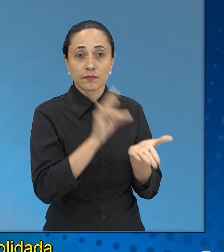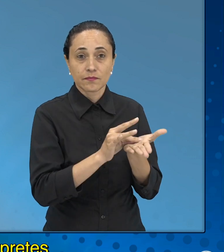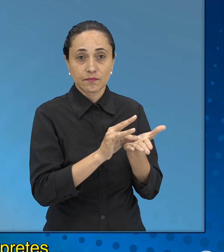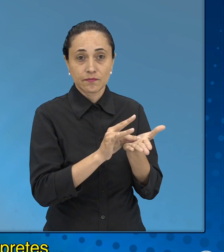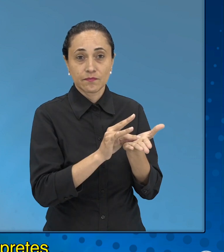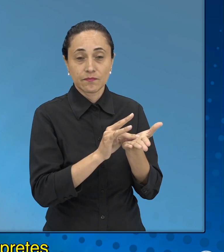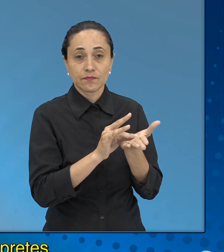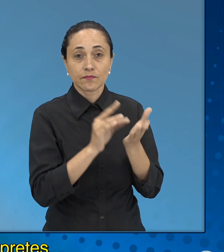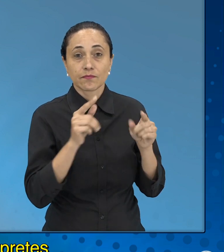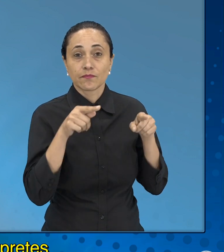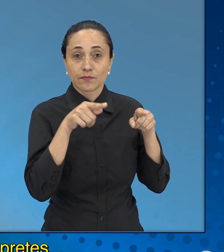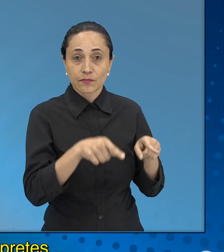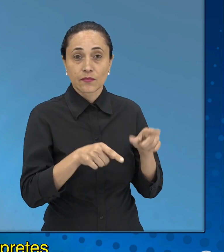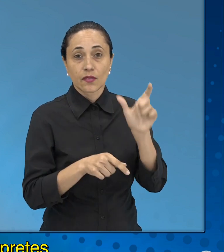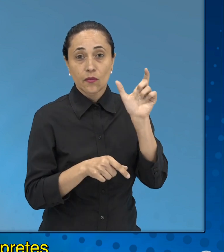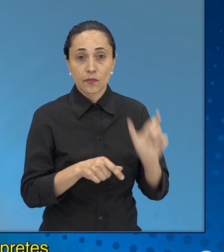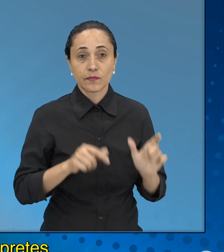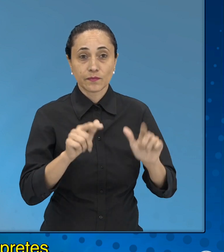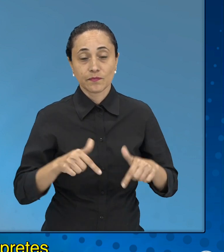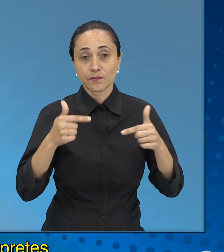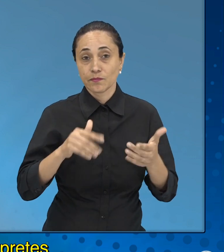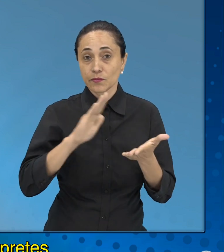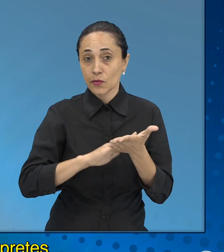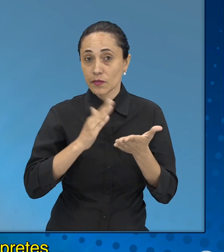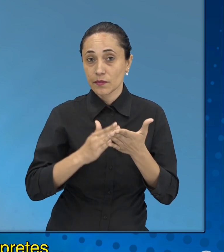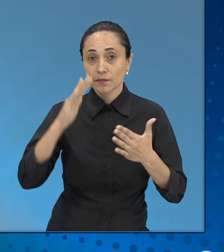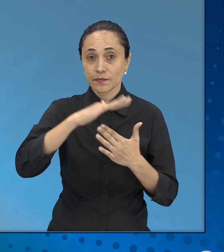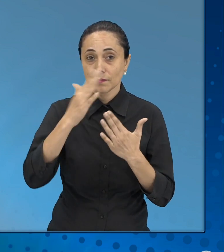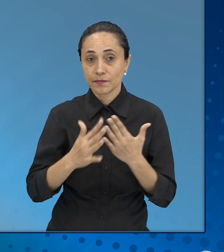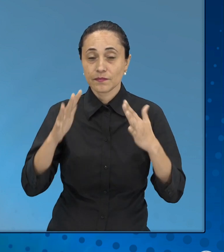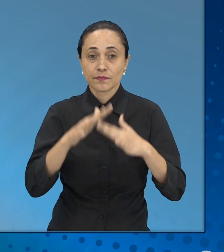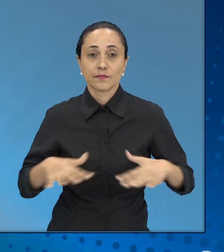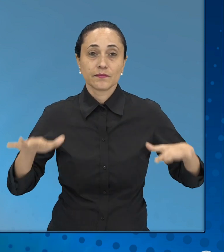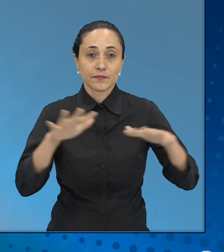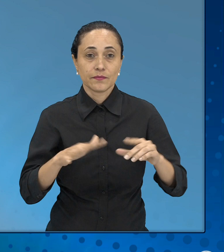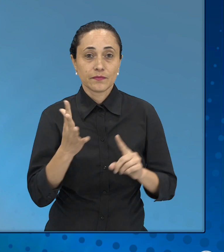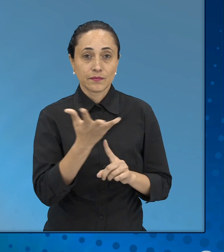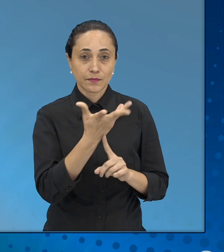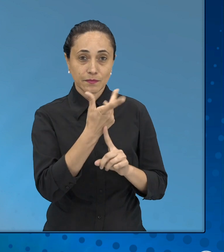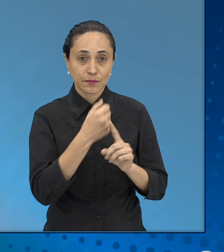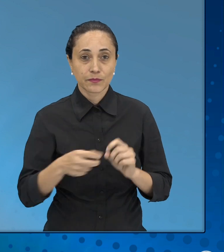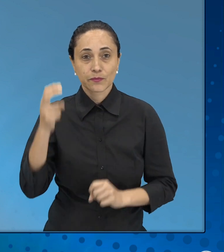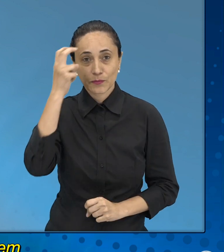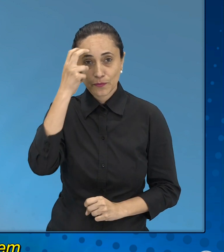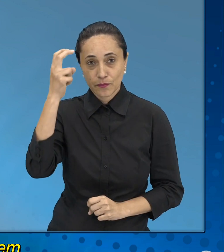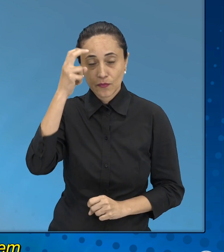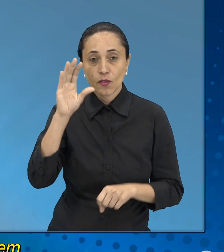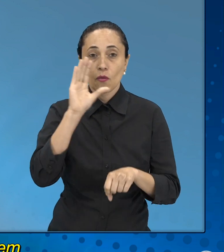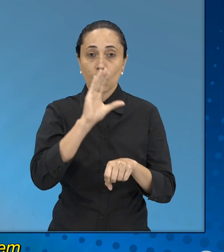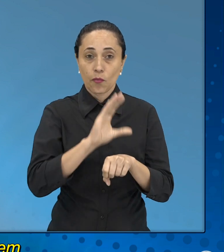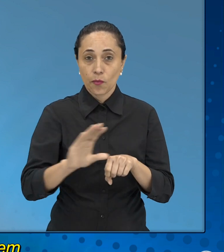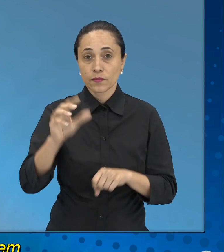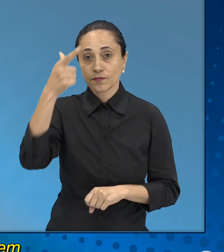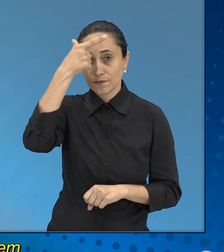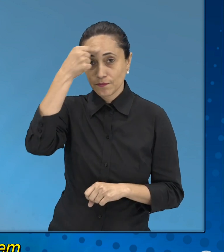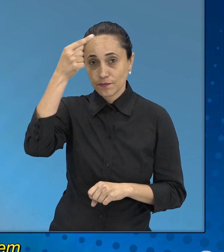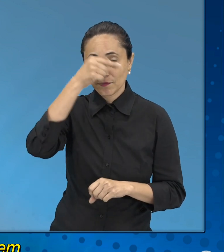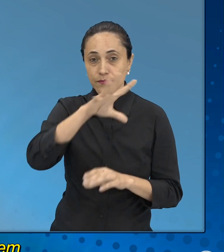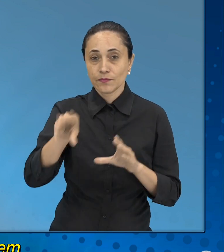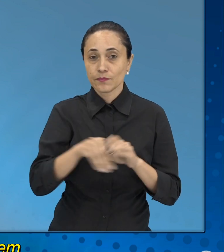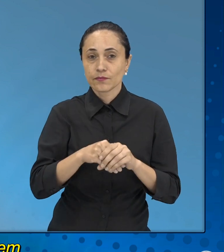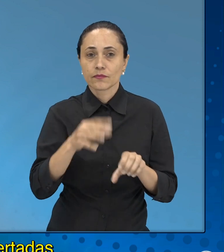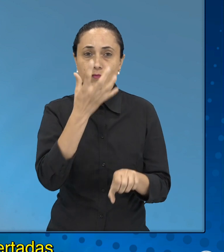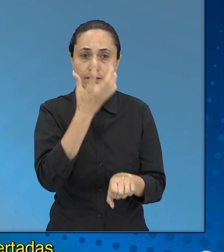relação à atuação de tradutores e intérpretes de Libras português na esfera artístico-cultural. No que concerne os cursos